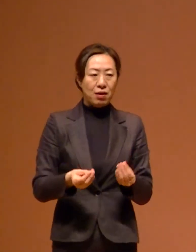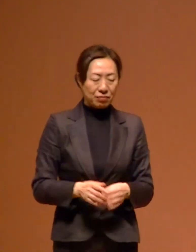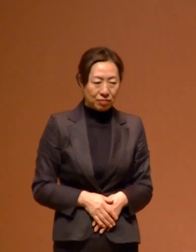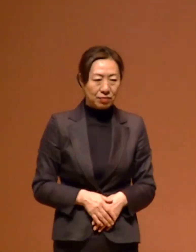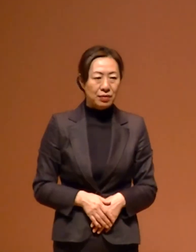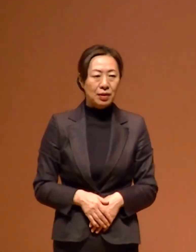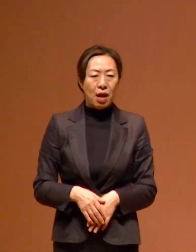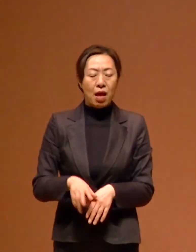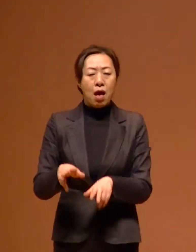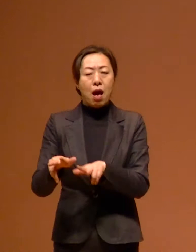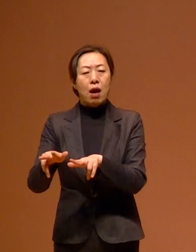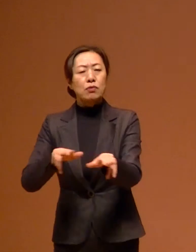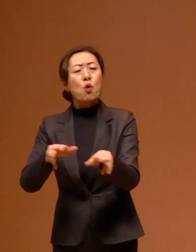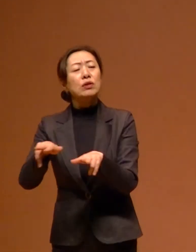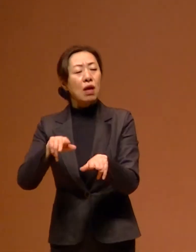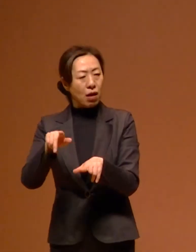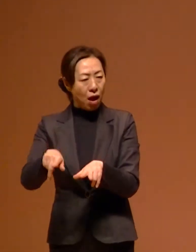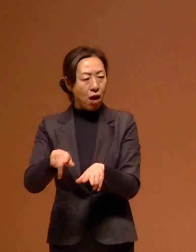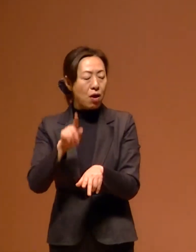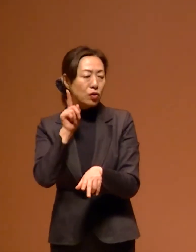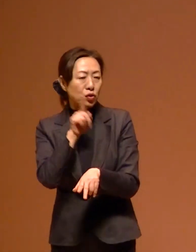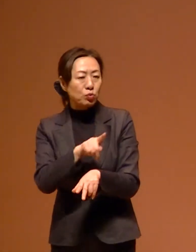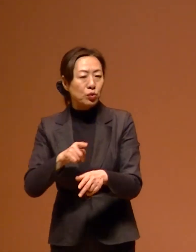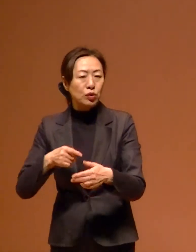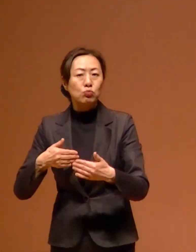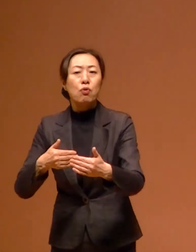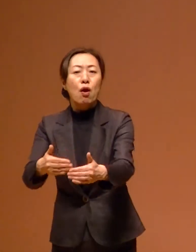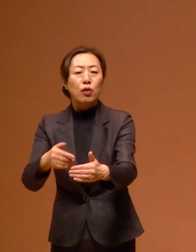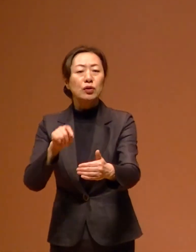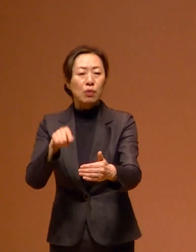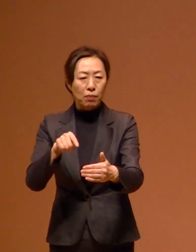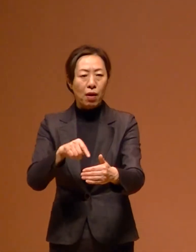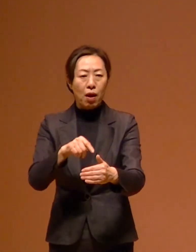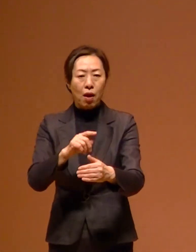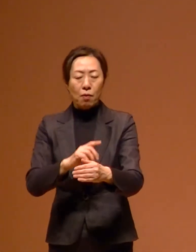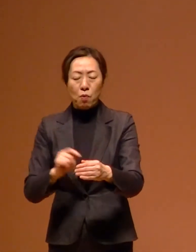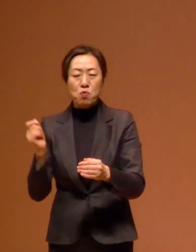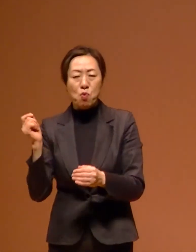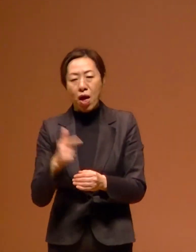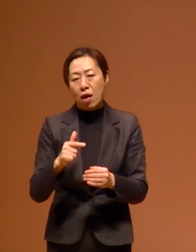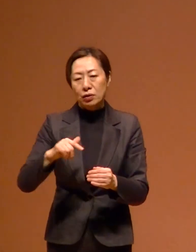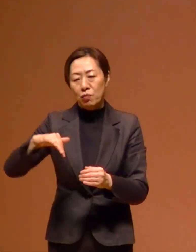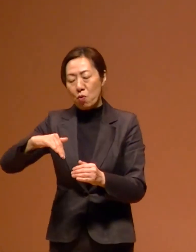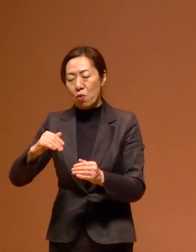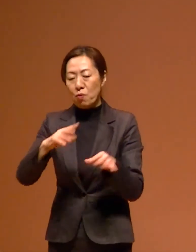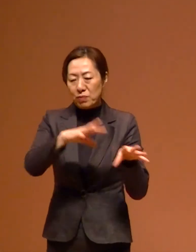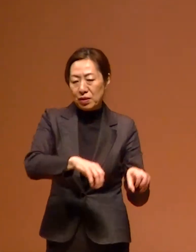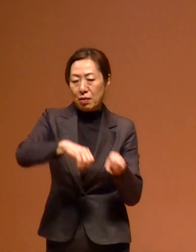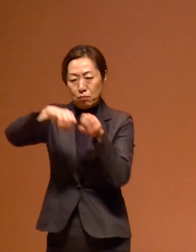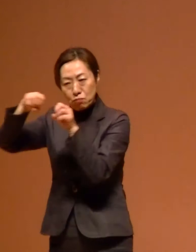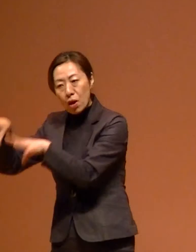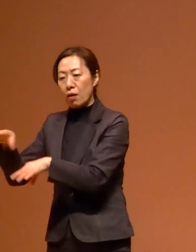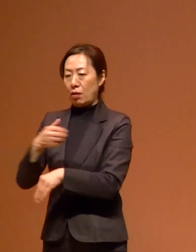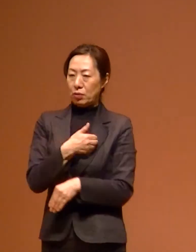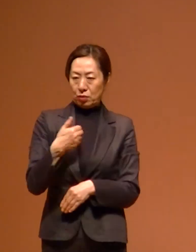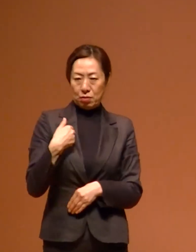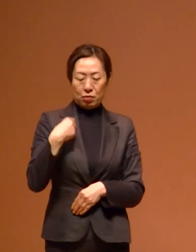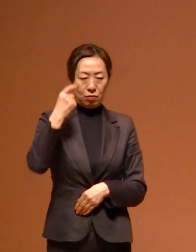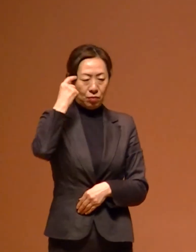行政だけスムーズに行けば、もう今頃はもう高台に行っててもおかしくないくらい、